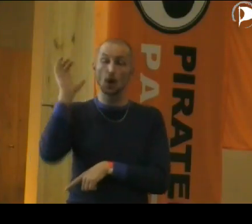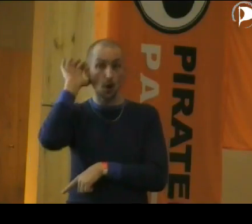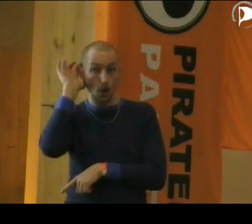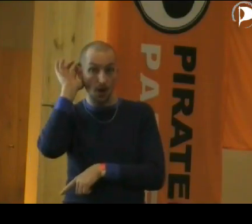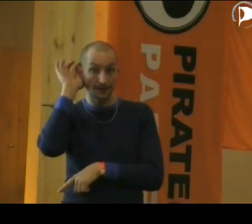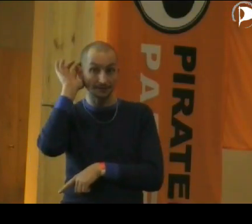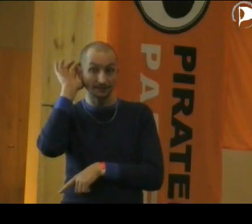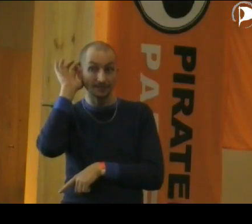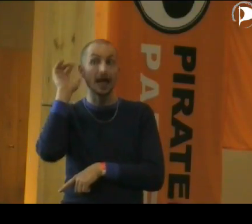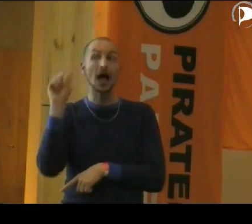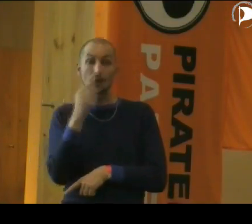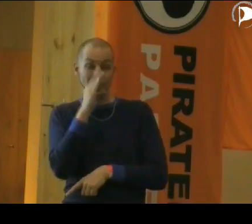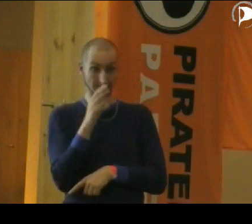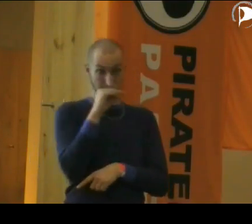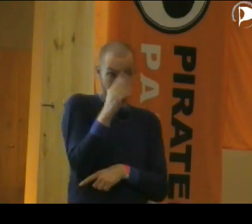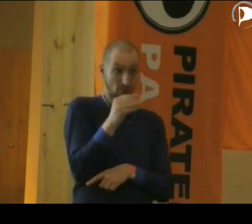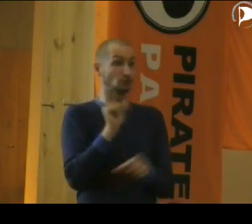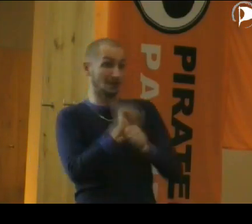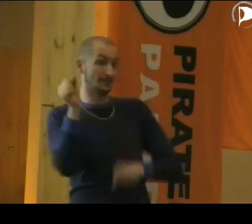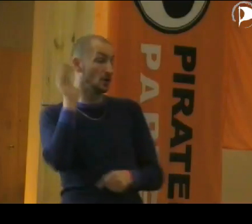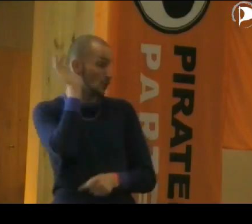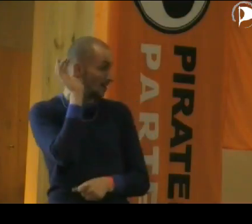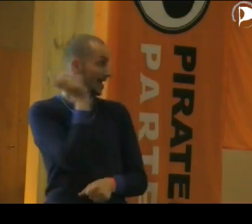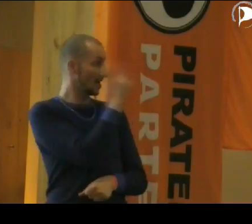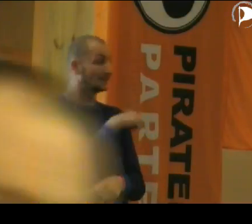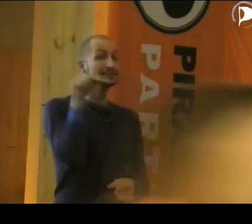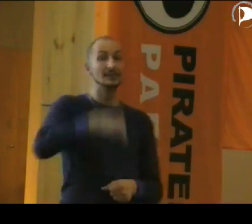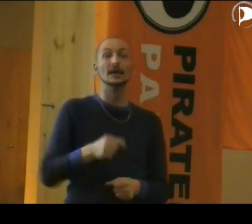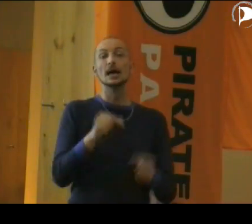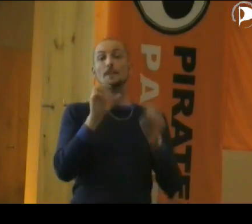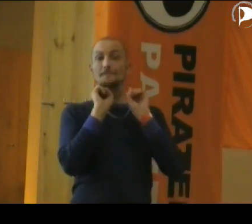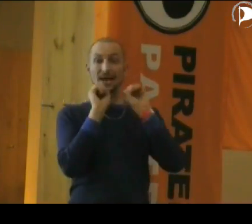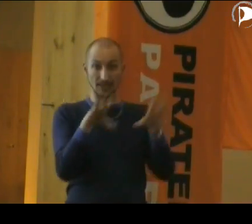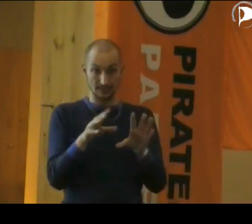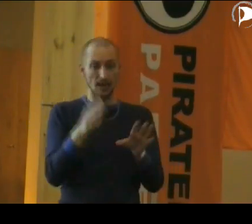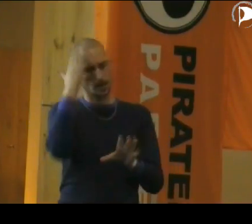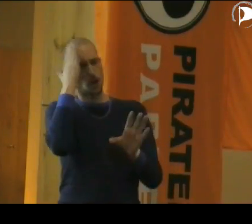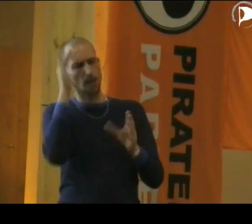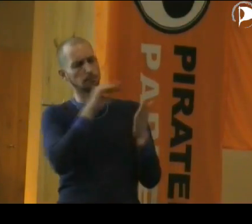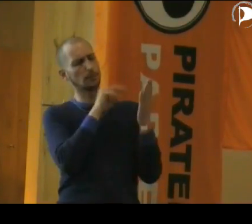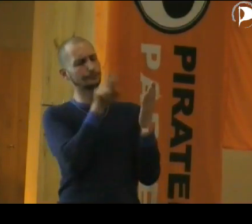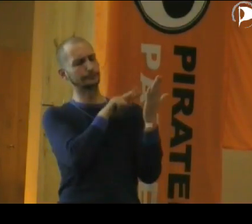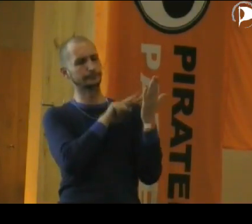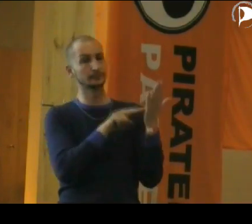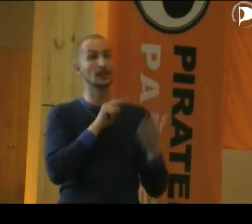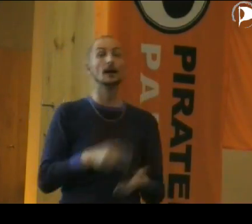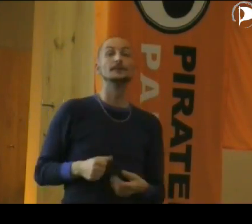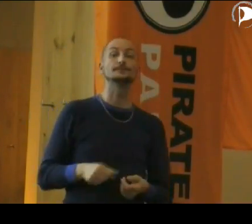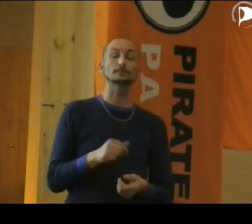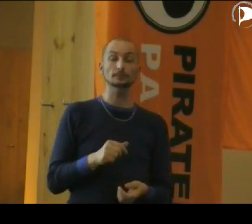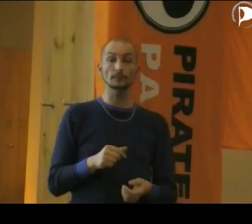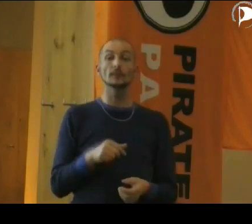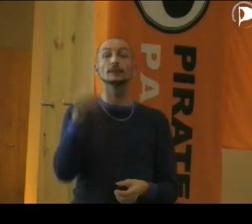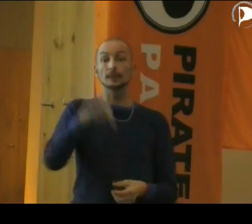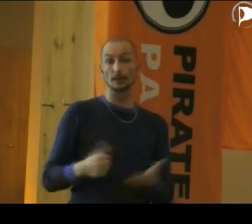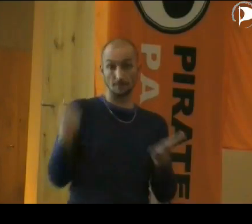das ist ja echt nur dankeschön und zwar wurde ja ich kenne sein rechenschaftsbericht oder zwei tätigkeitsbericht und ich weiß ja nie mit